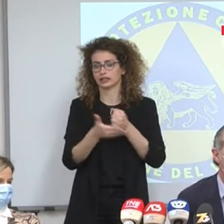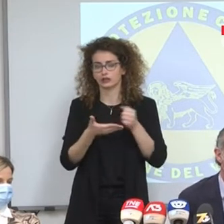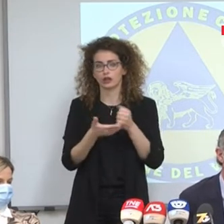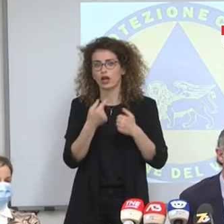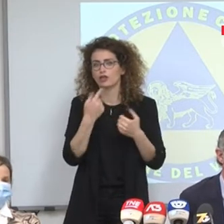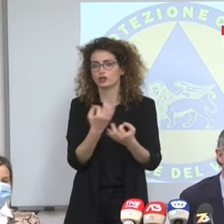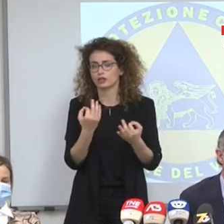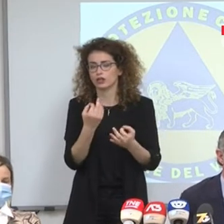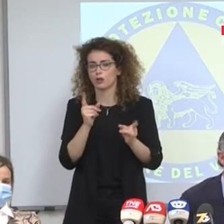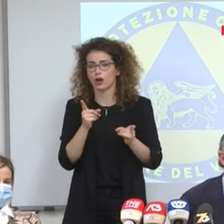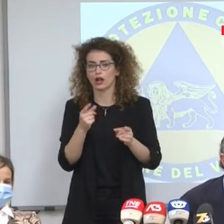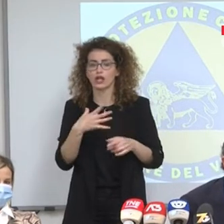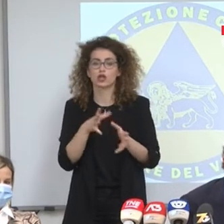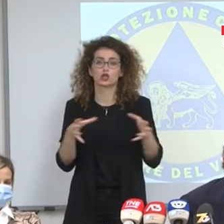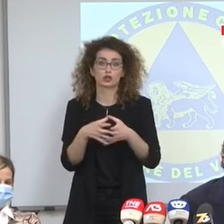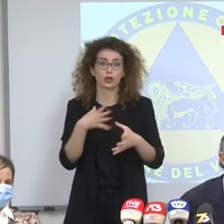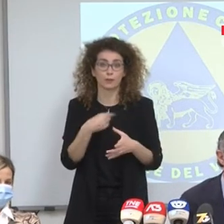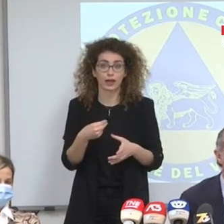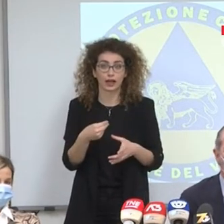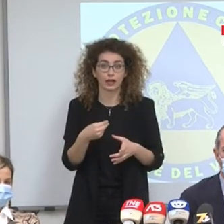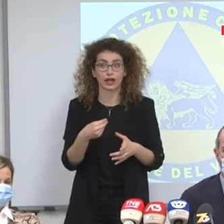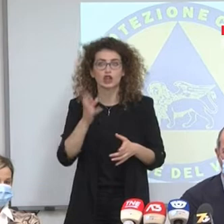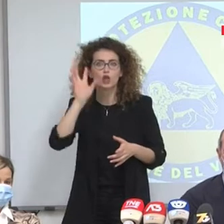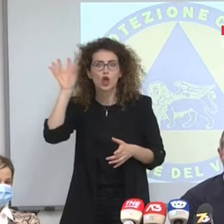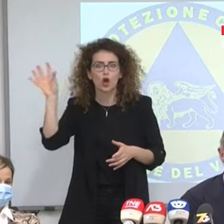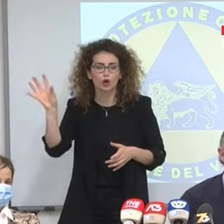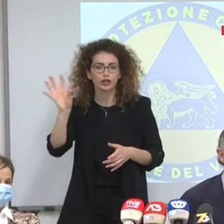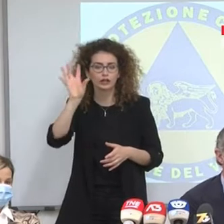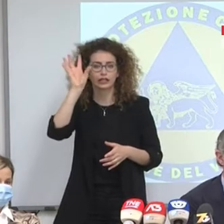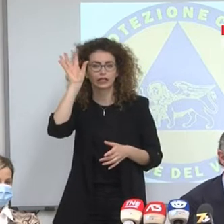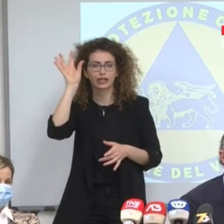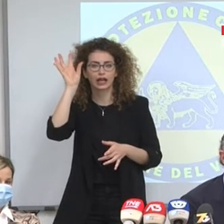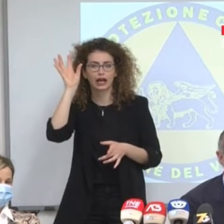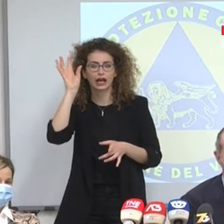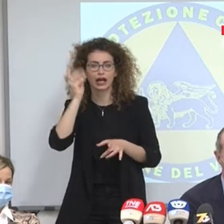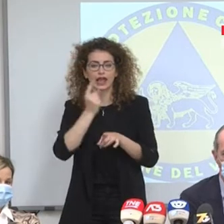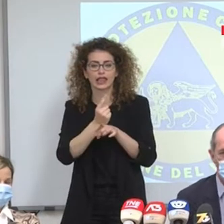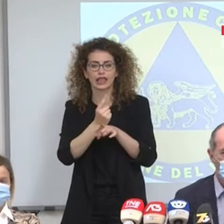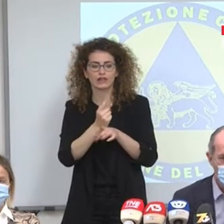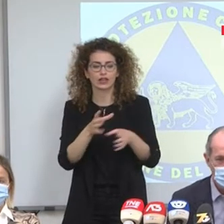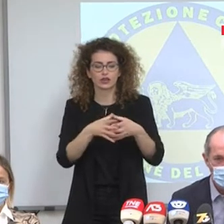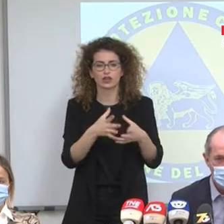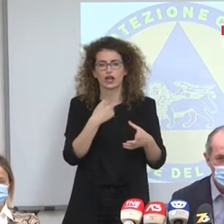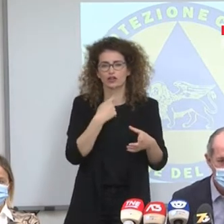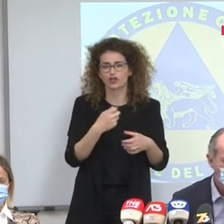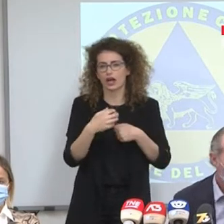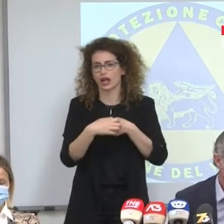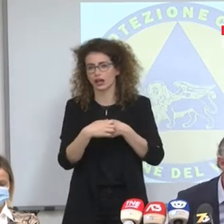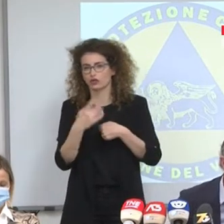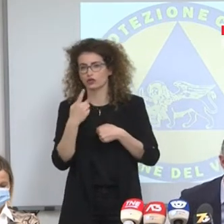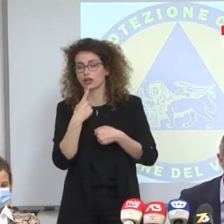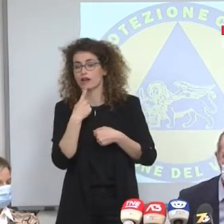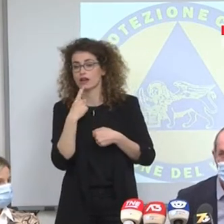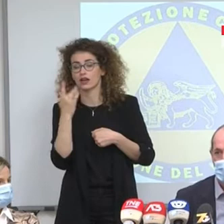che in zona bianca in teoria dovremmo avere un approccio diverso da quella gialla o arancione o rossa,